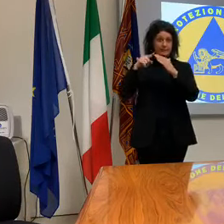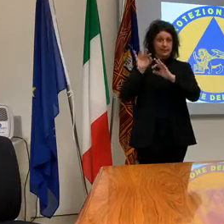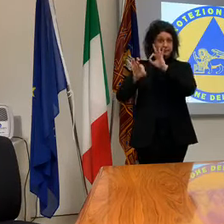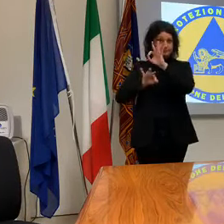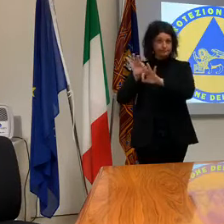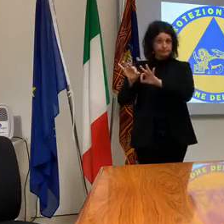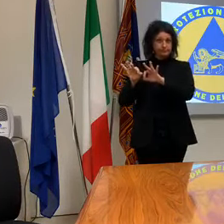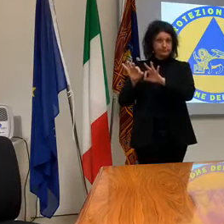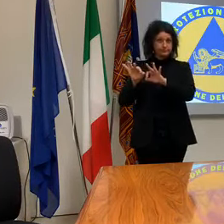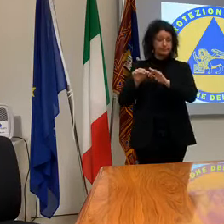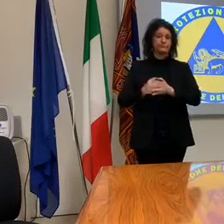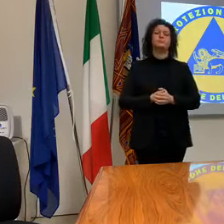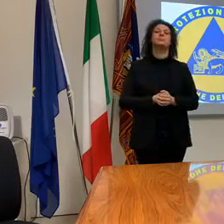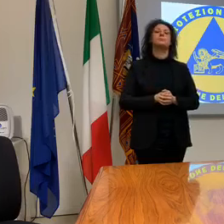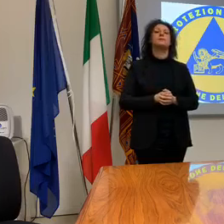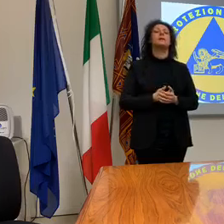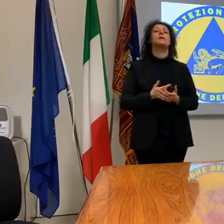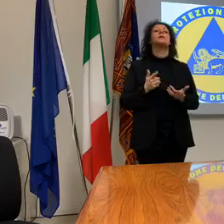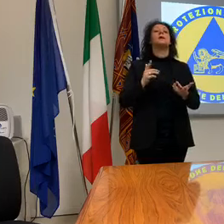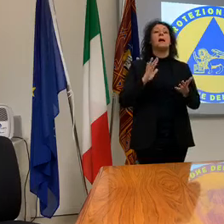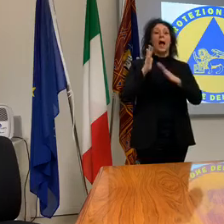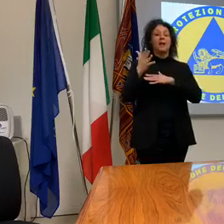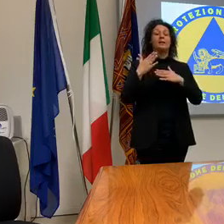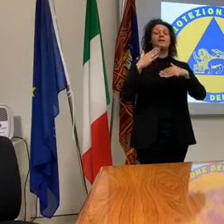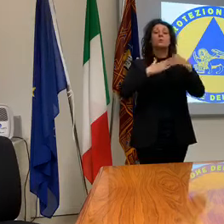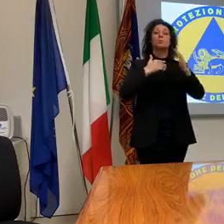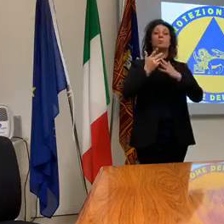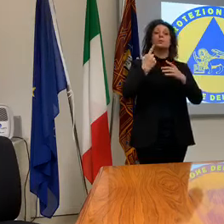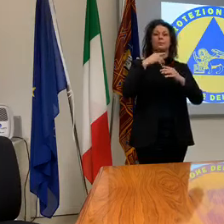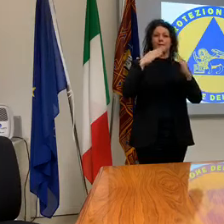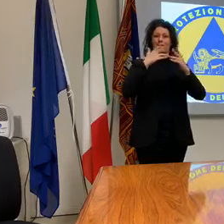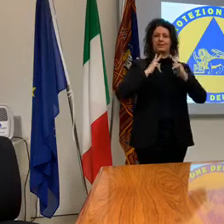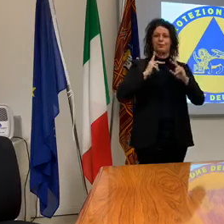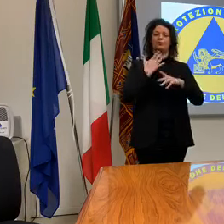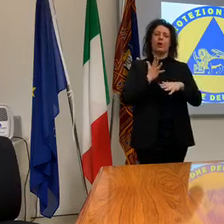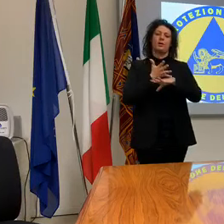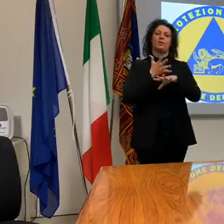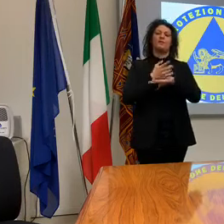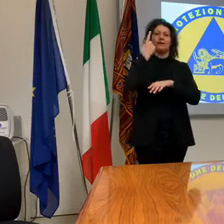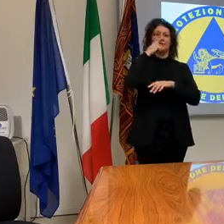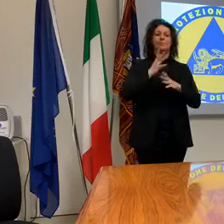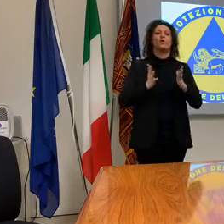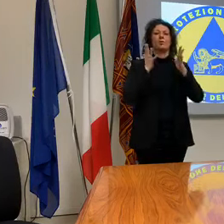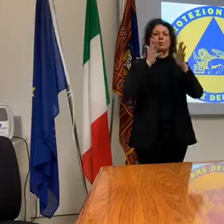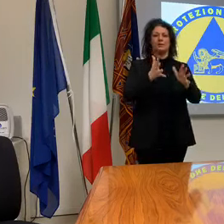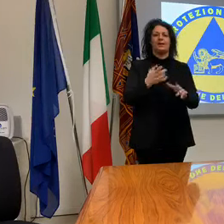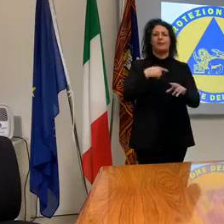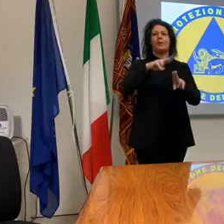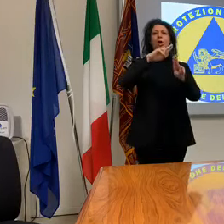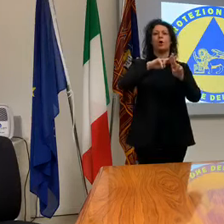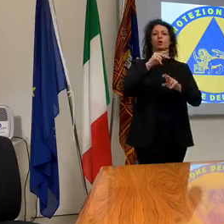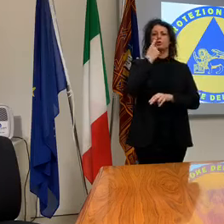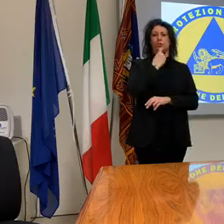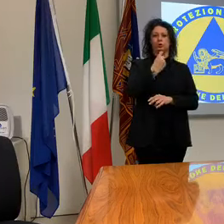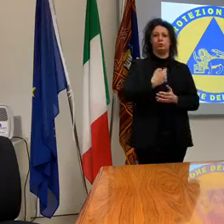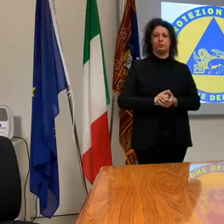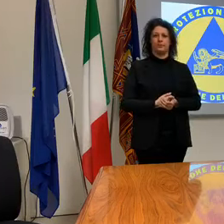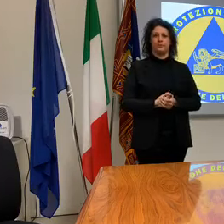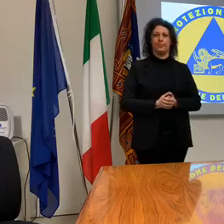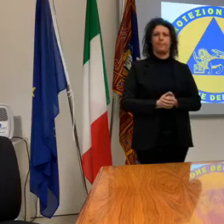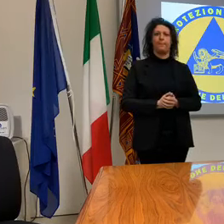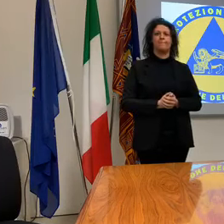strutture è entrato anche il volontariato come la Croce Rossa. Le posso chiedere, Assessore, dei test di 400 OS,